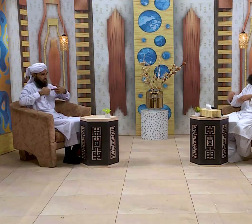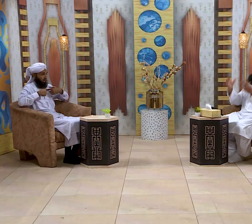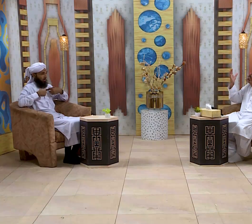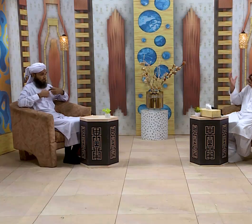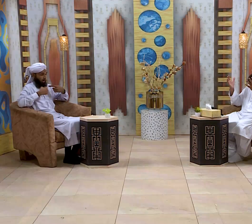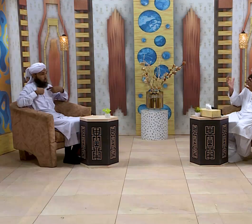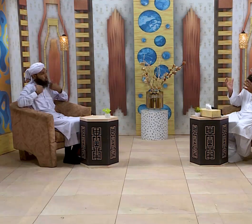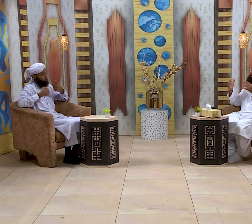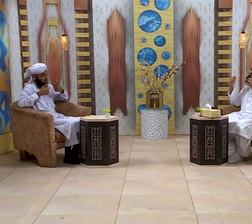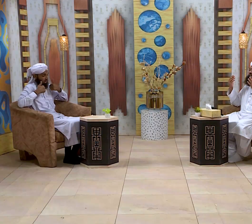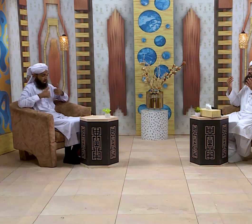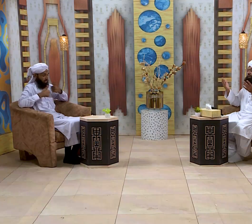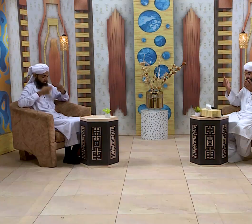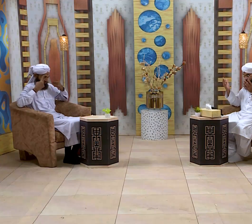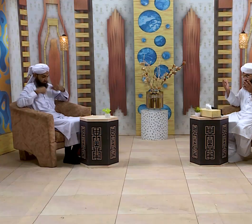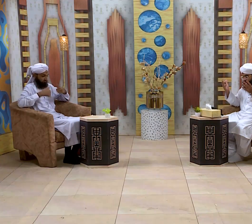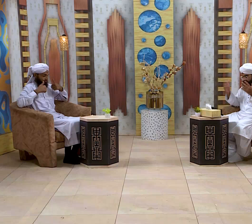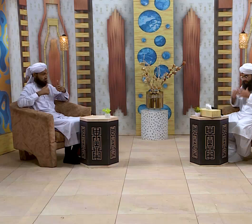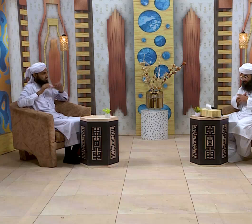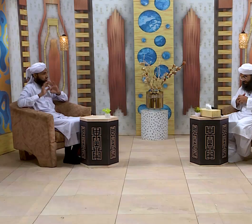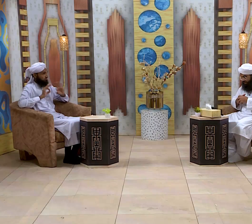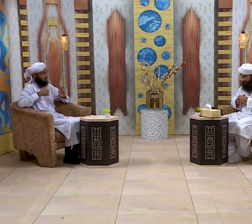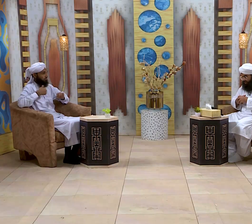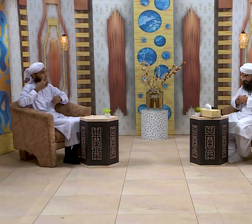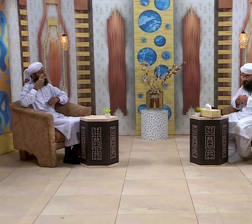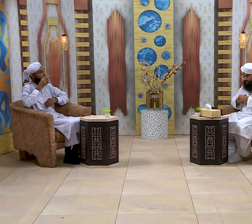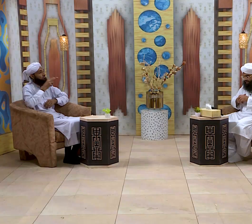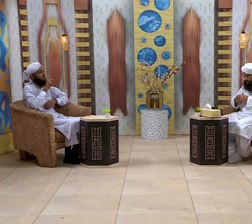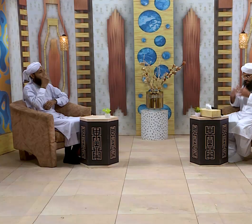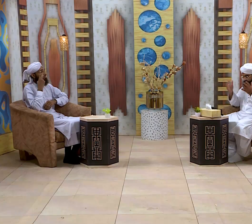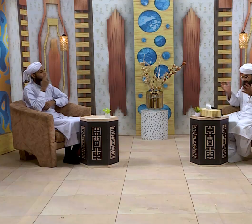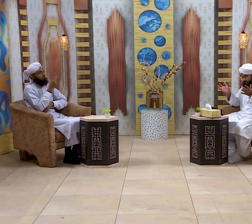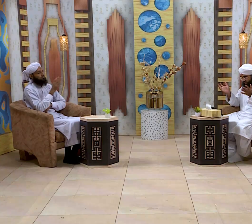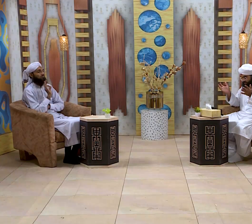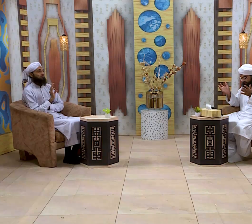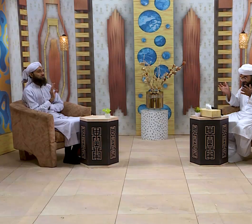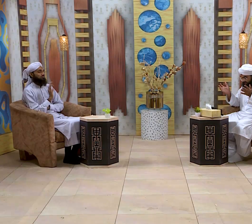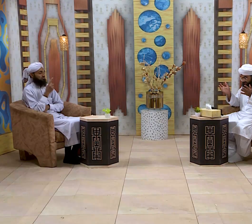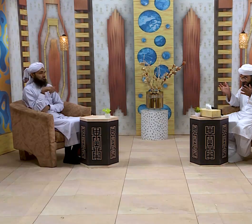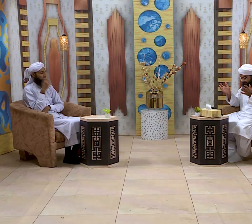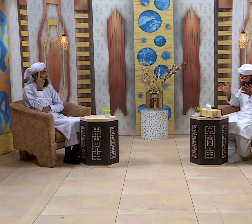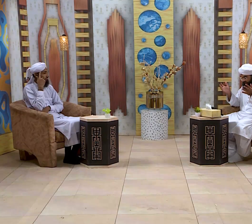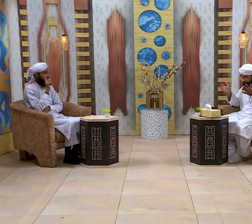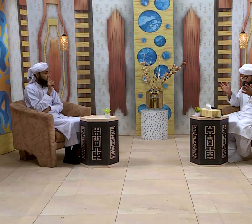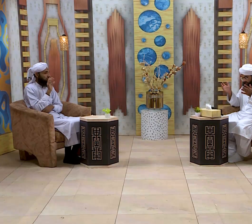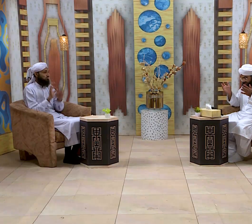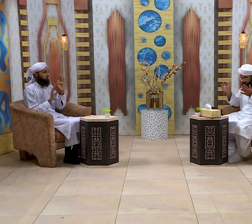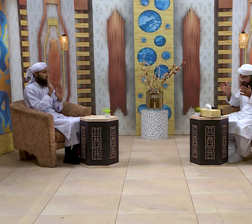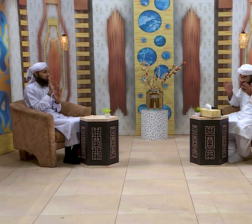بہترین صورت میں اللہ پاک کو دیکھا۔ سبحان اللہ۔ خیال رہے کہ نبی کریم صلی اللہ علیہ وآلہ وبارک وسلم کا ہم میں